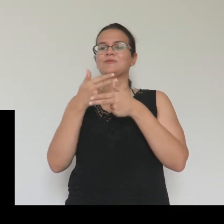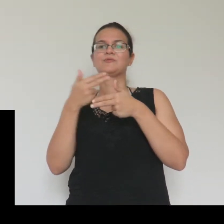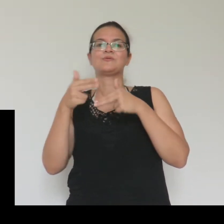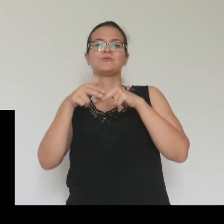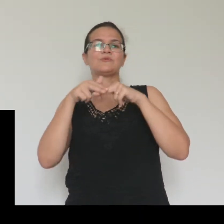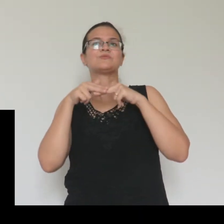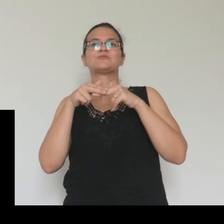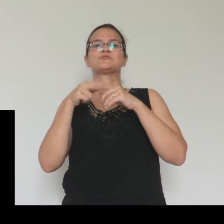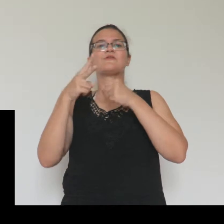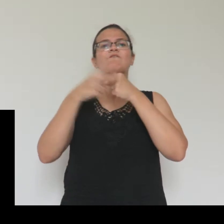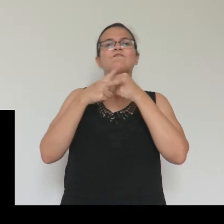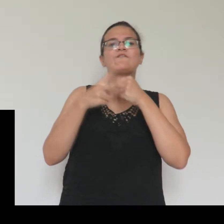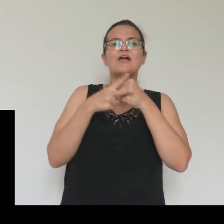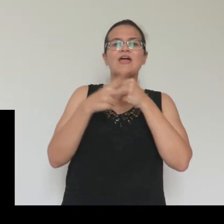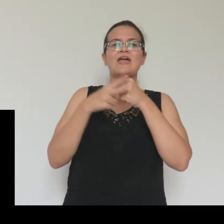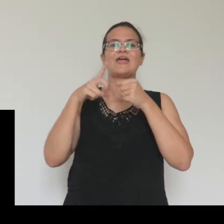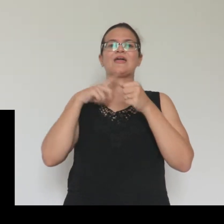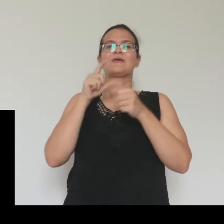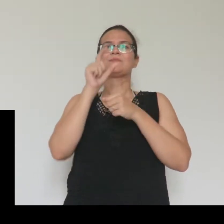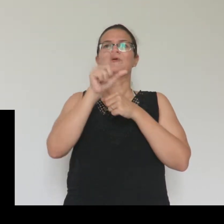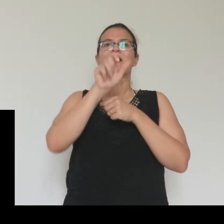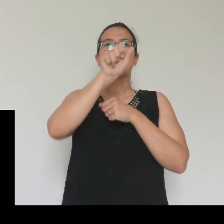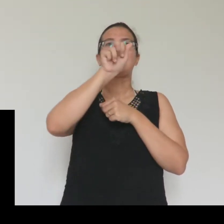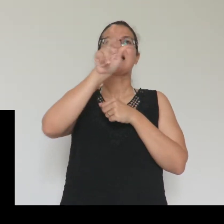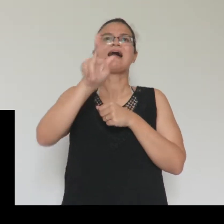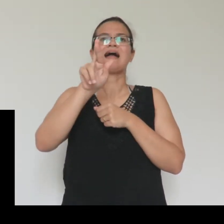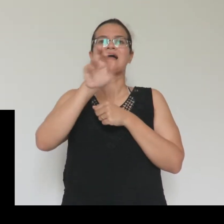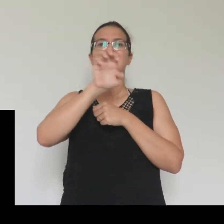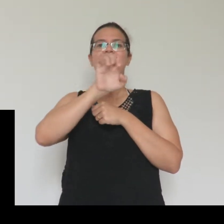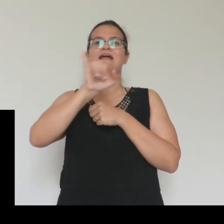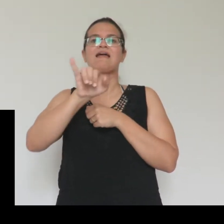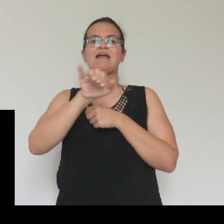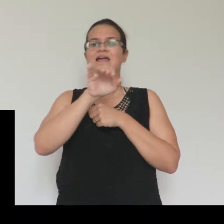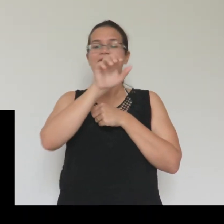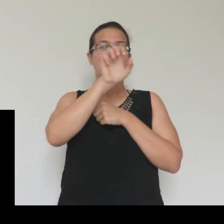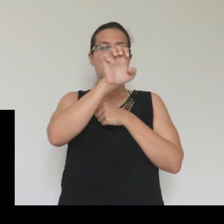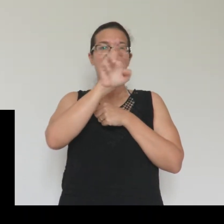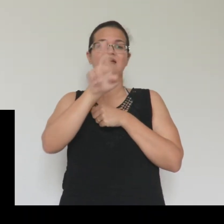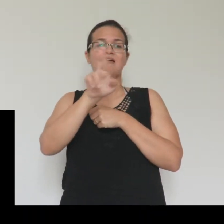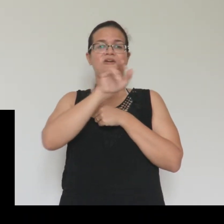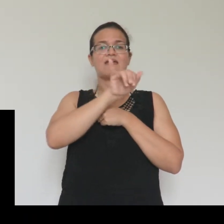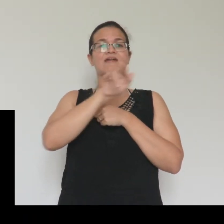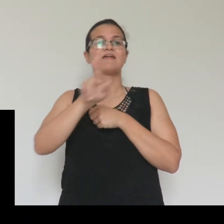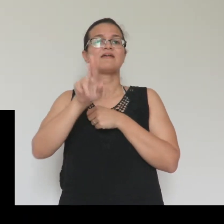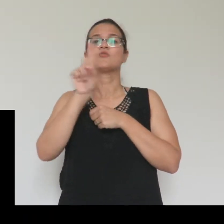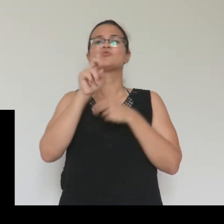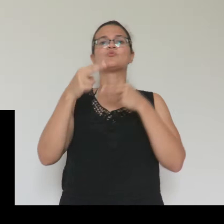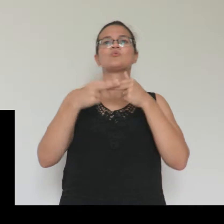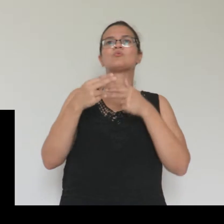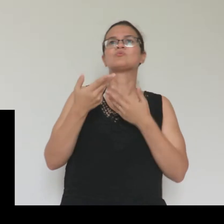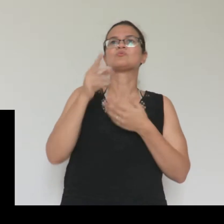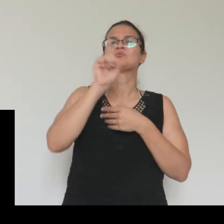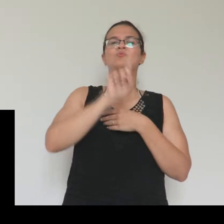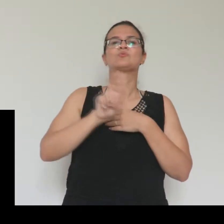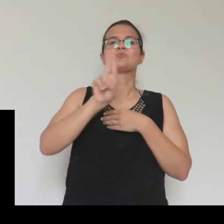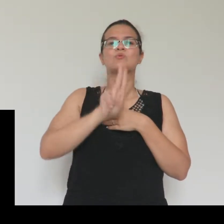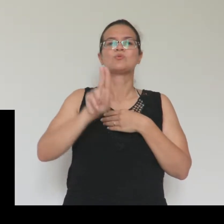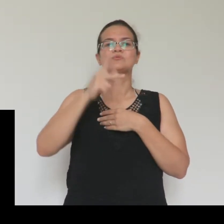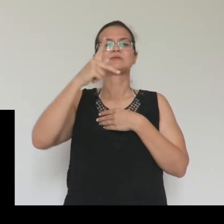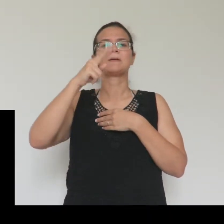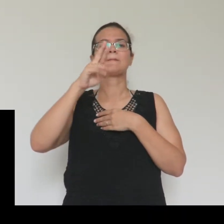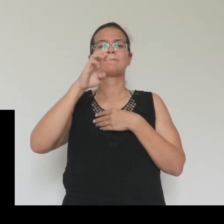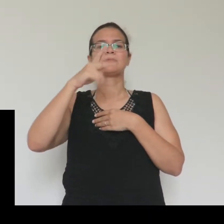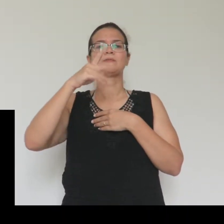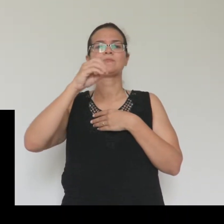os verbos virem todos infinitivos, não utilizar preposições. Se ela aparece, se